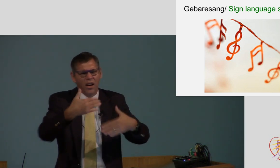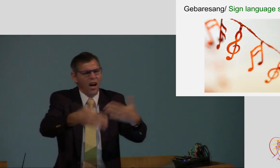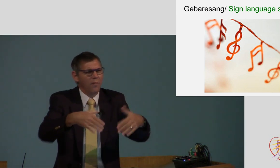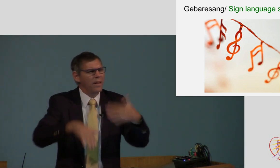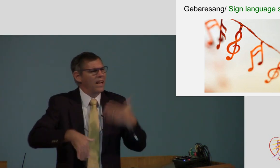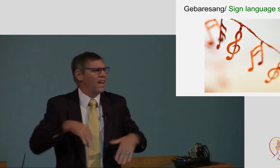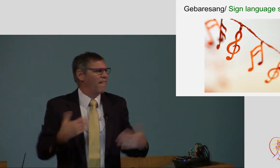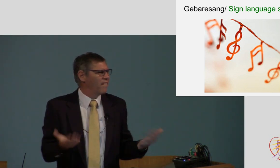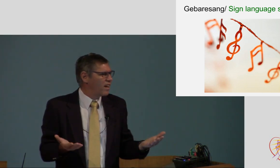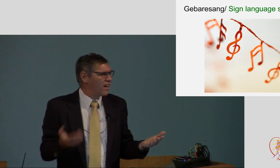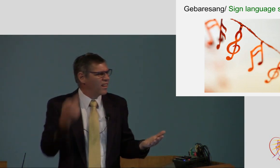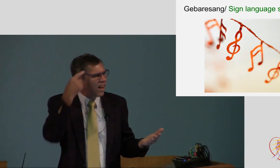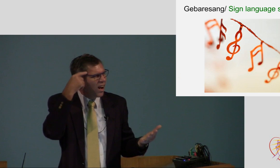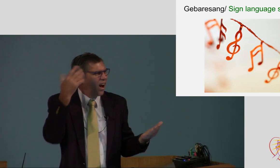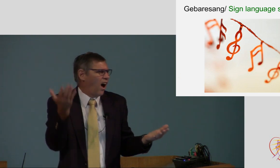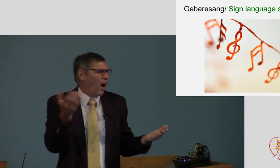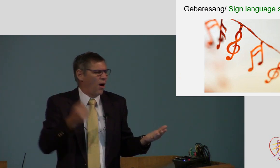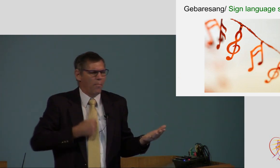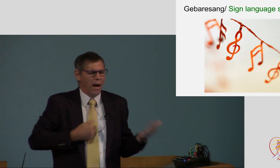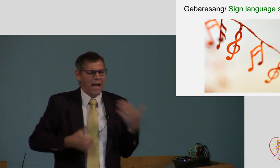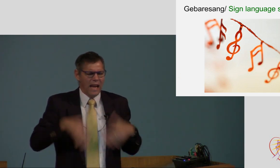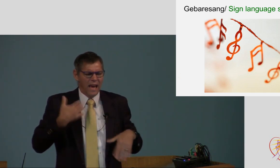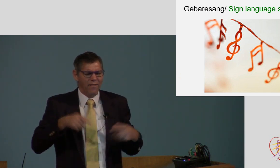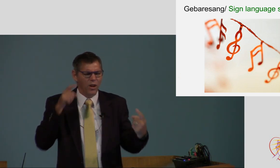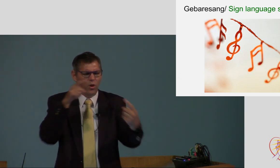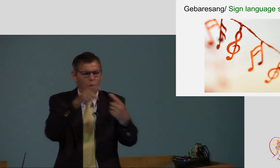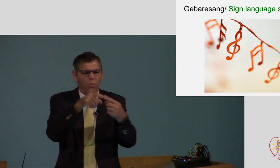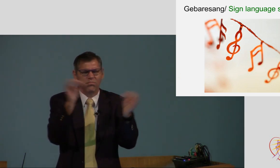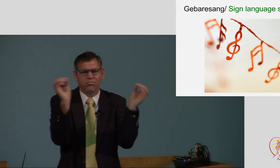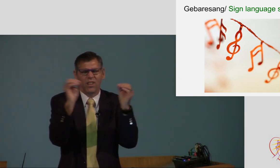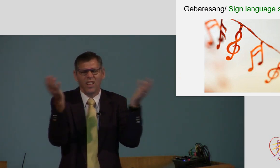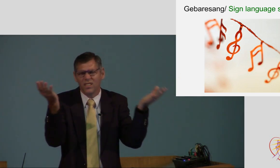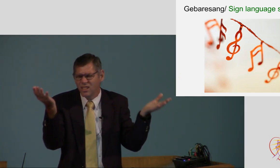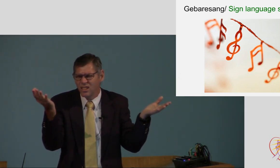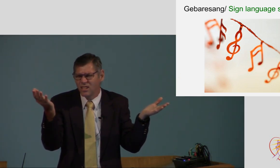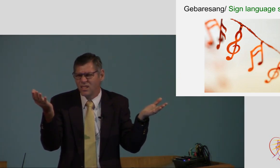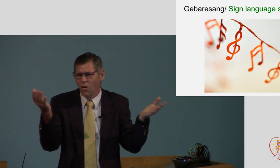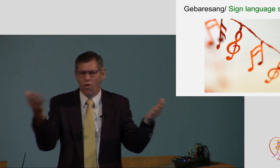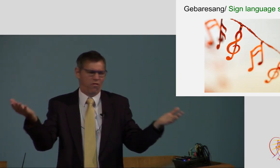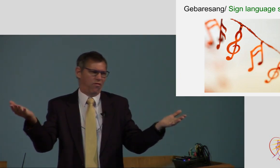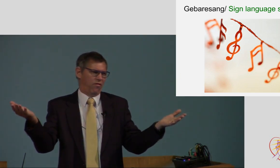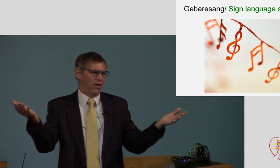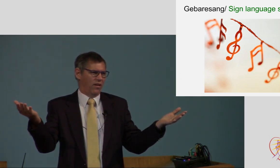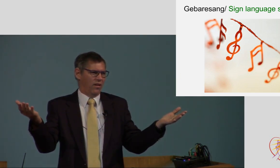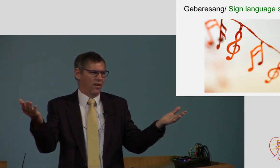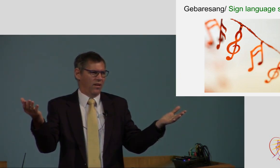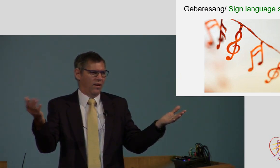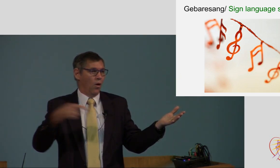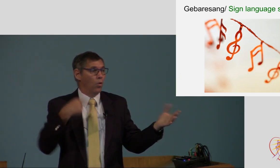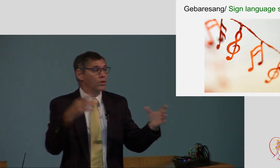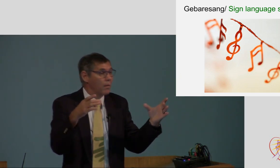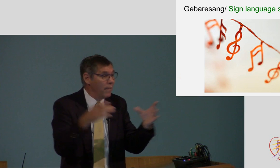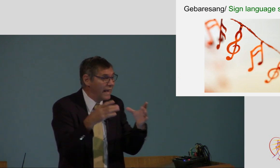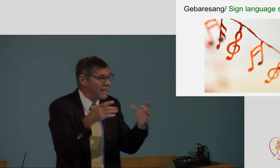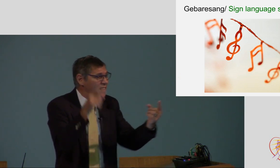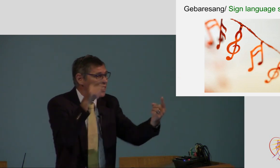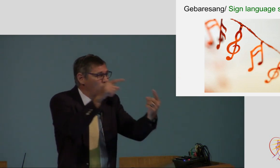met lewe en dink, ag, my lewe doel niks, of ons gemeente se doel